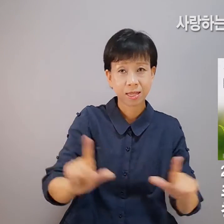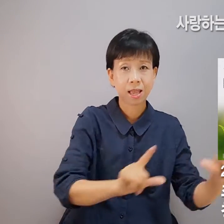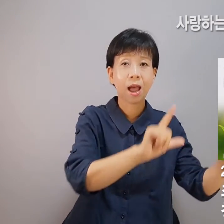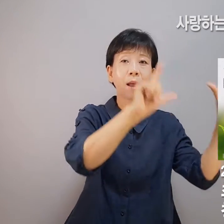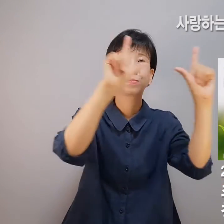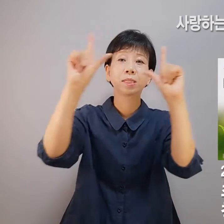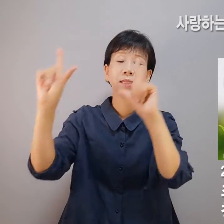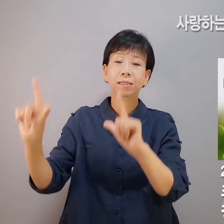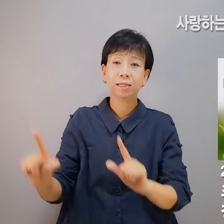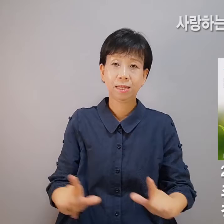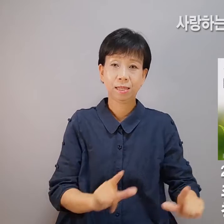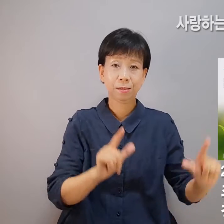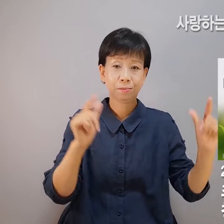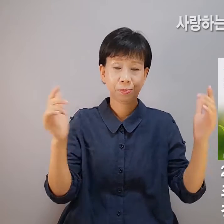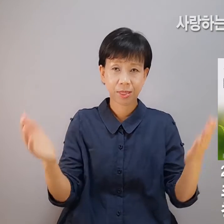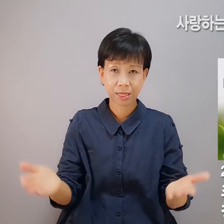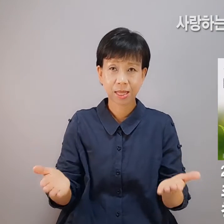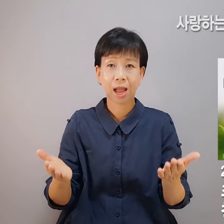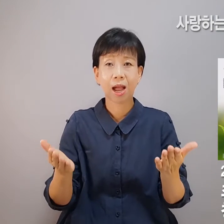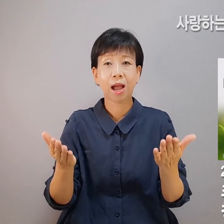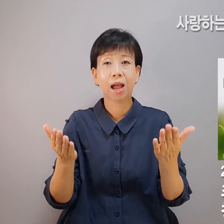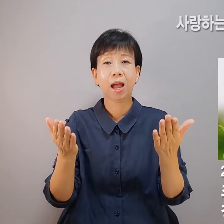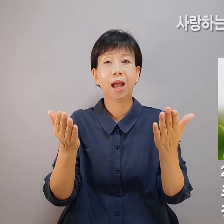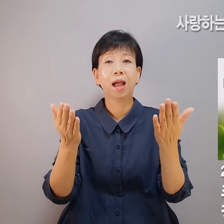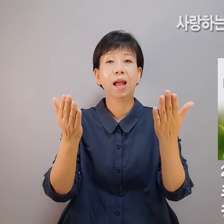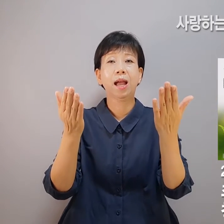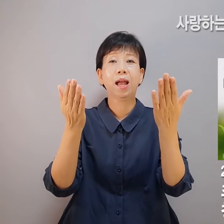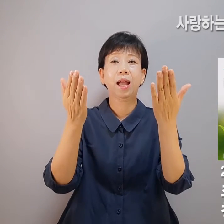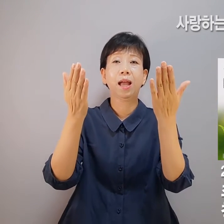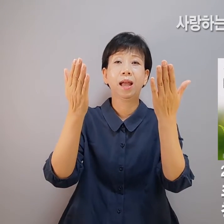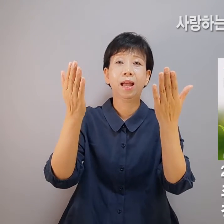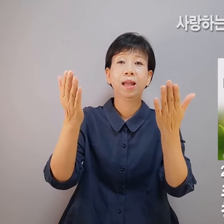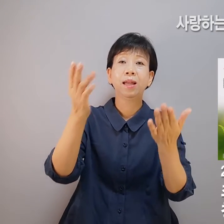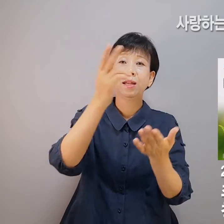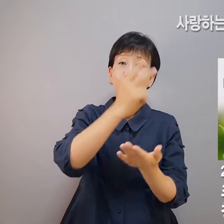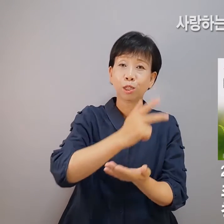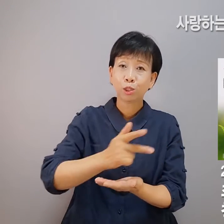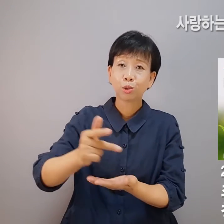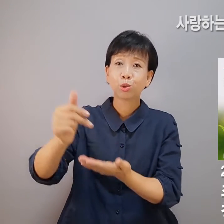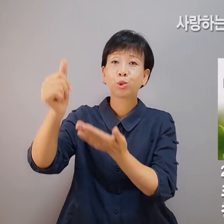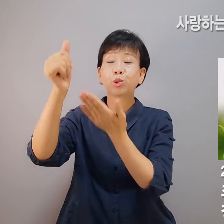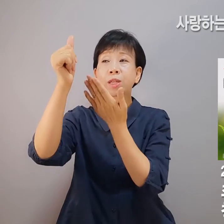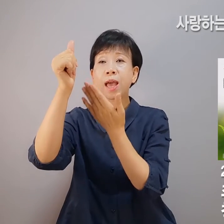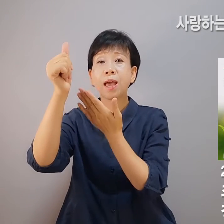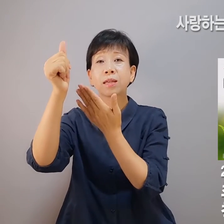주께 내 삶들이 주께서 주신 모든 은혜